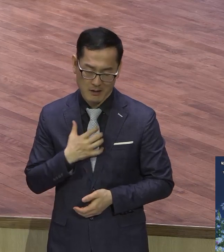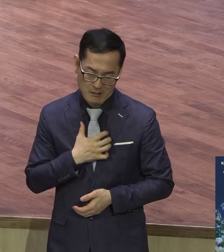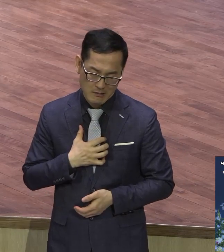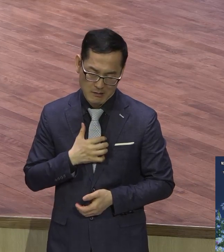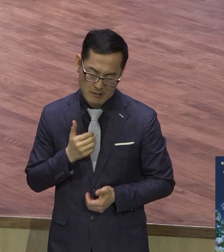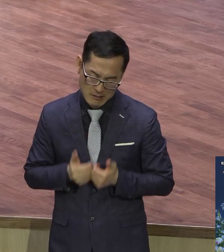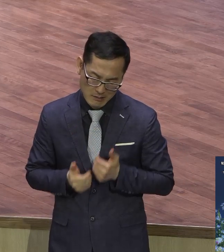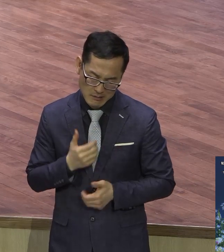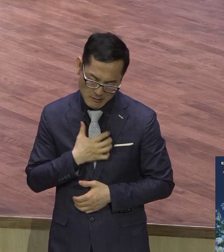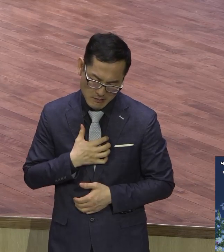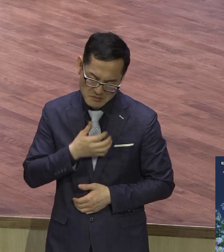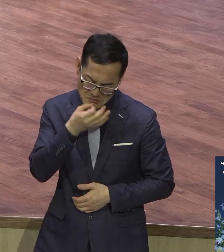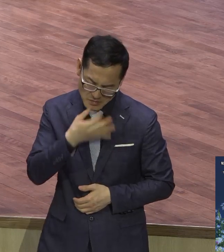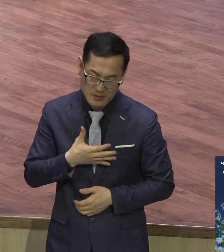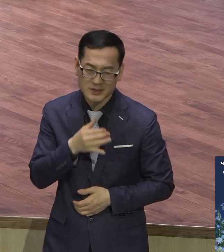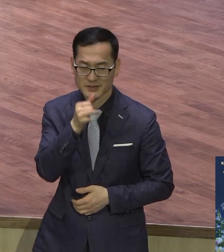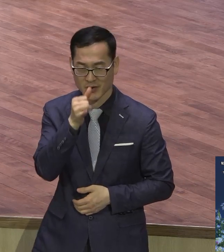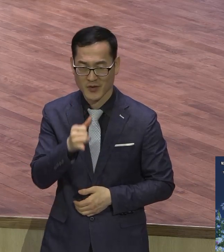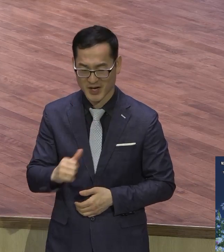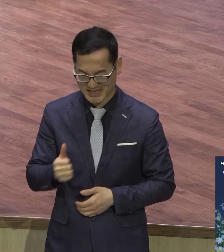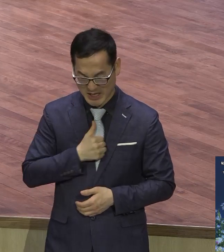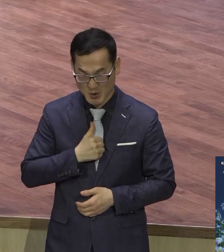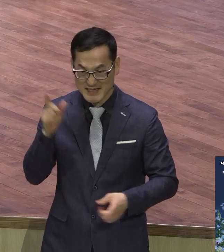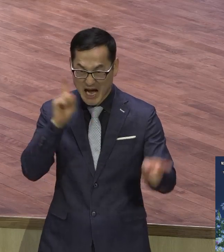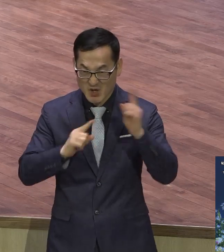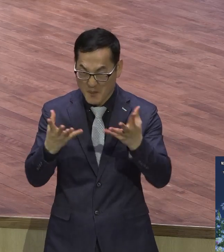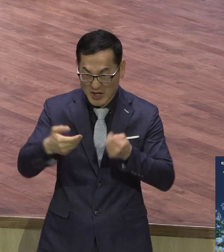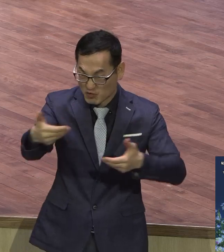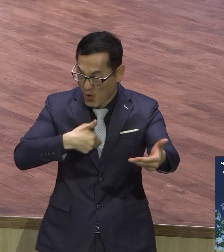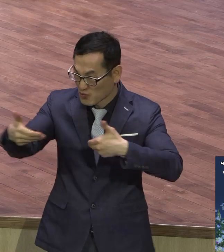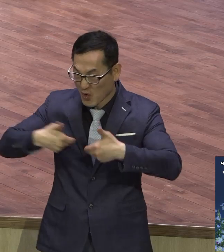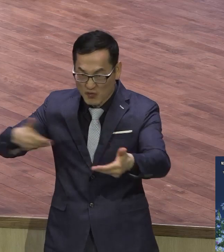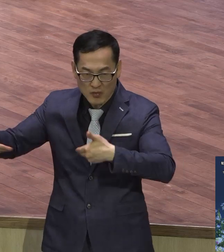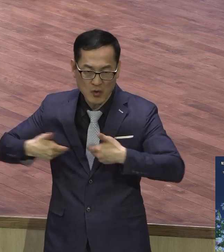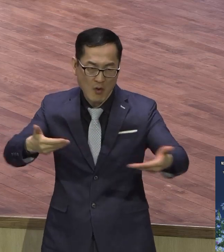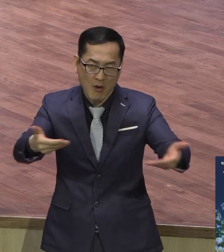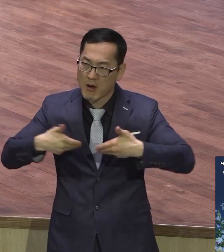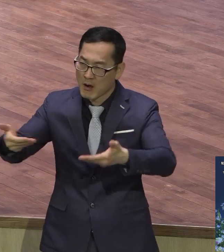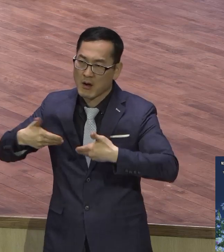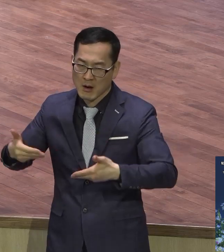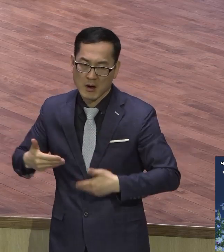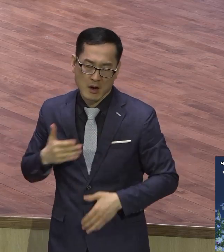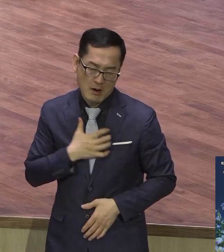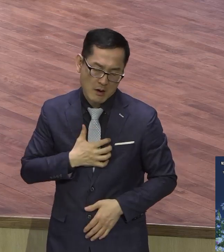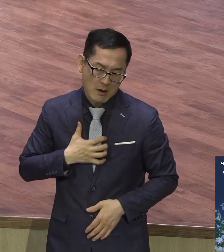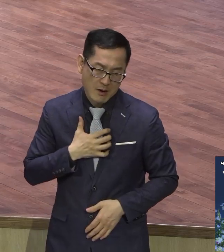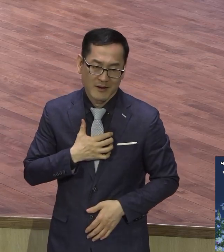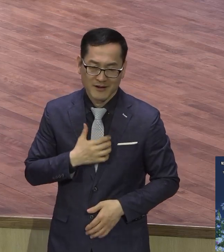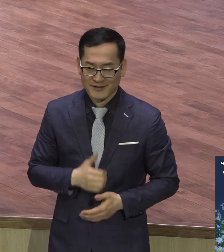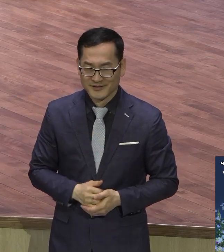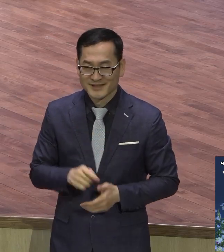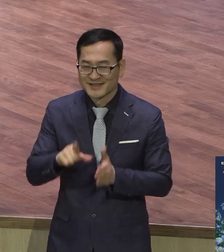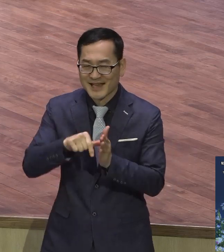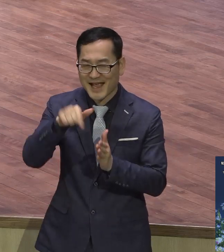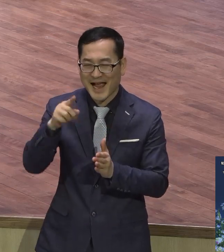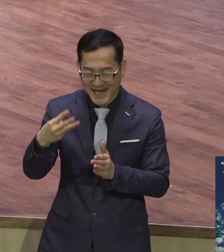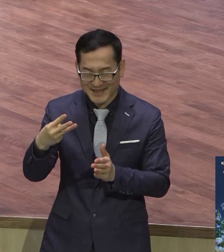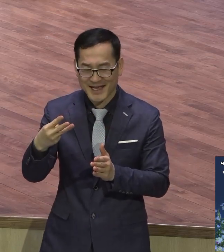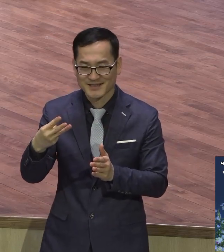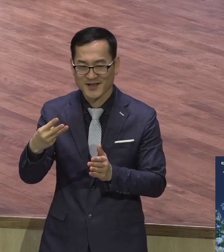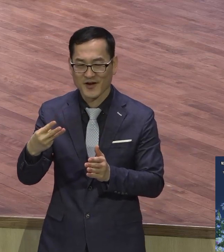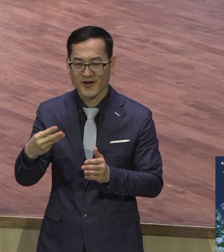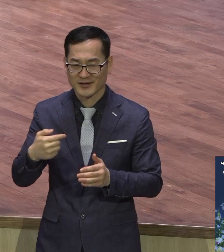많은 공격이 있었습니다. 자돈심이 팍팍 상한 일이 한두 가지 아니어서. 그래서 고백한 것이 갈라디아 2장의 입술로입니다.